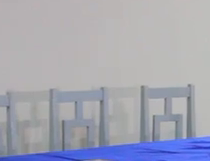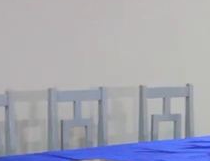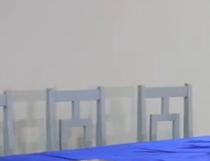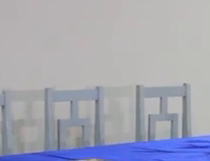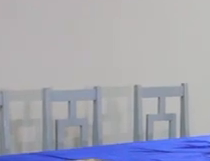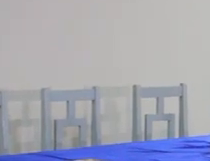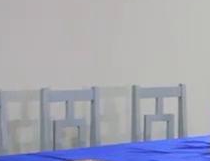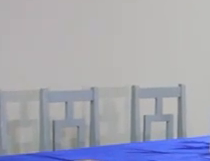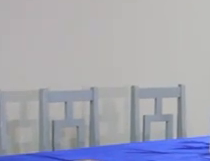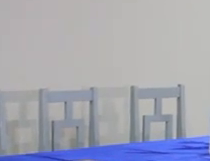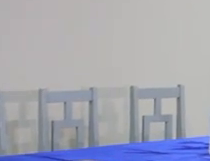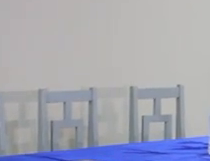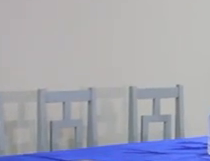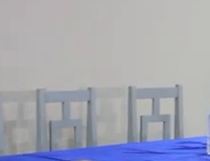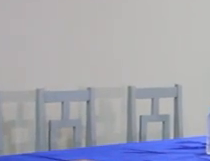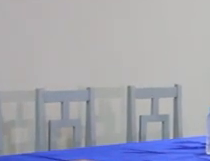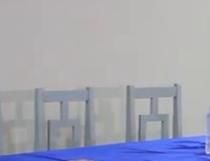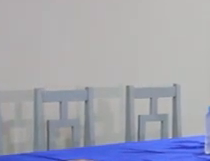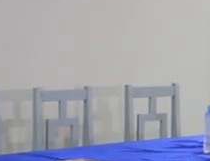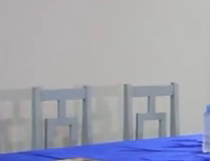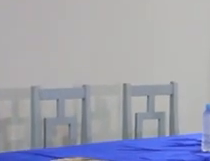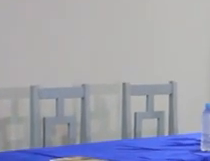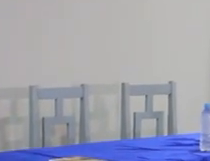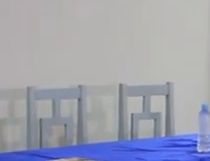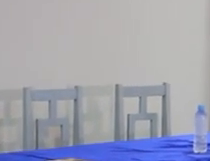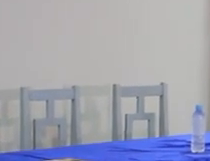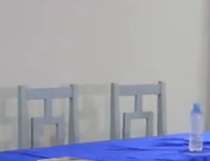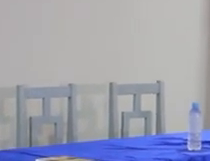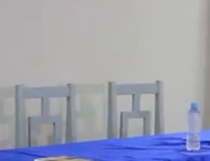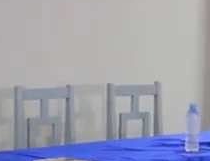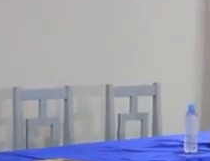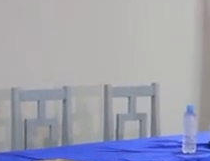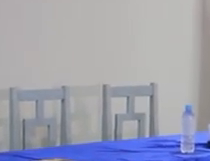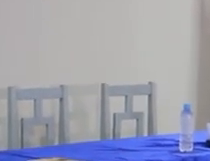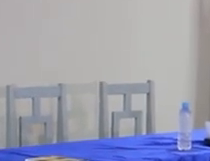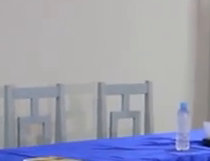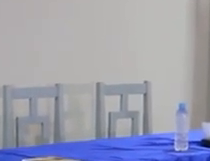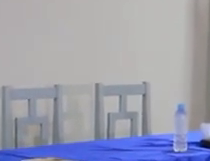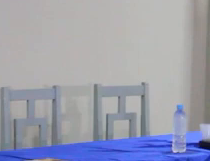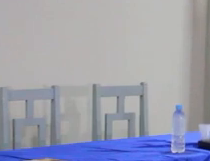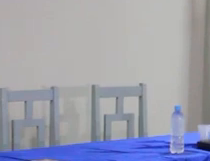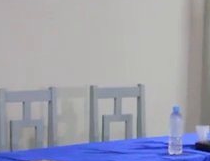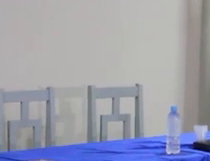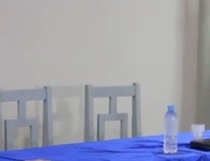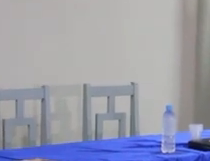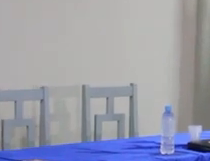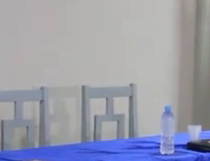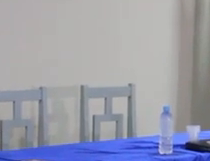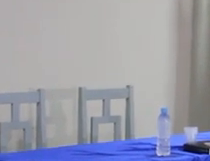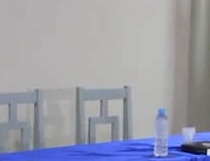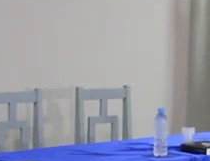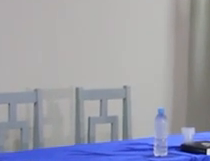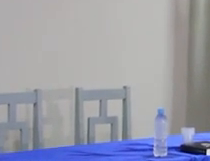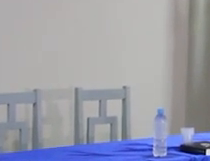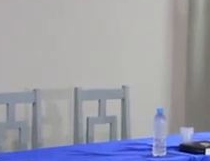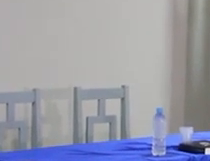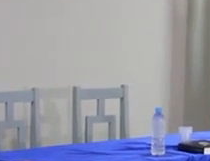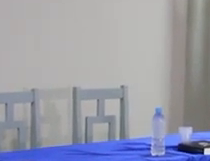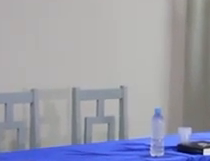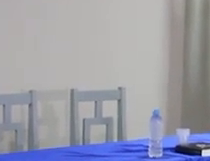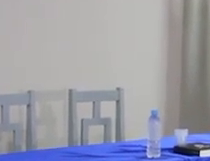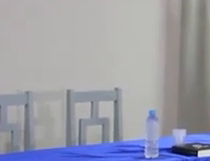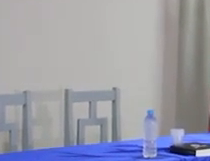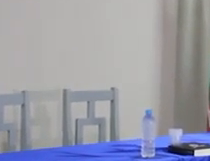Como se aquele prédio estivesse gritando, ou aquelas pessoas, os guardiões. Não estou aqui para convencer ninguém do que eu estou